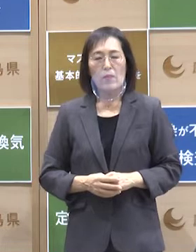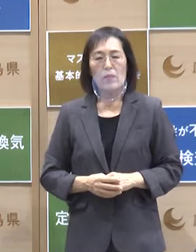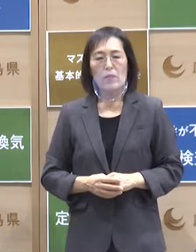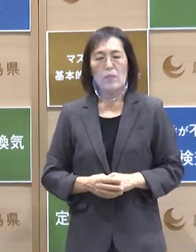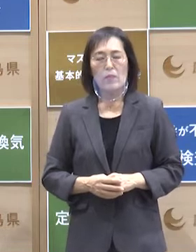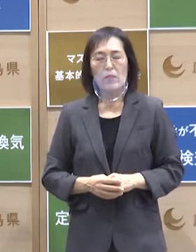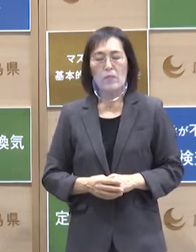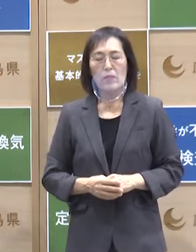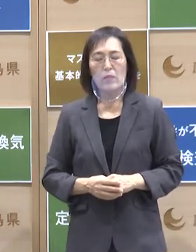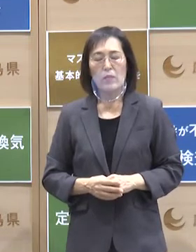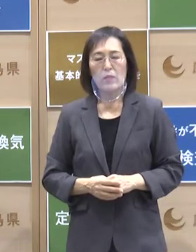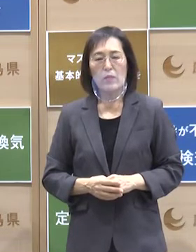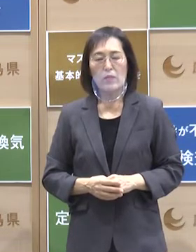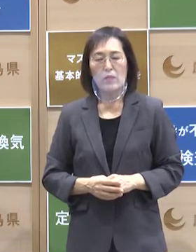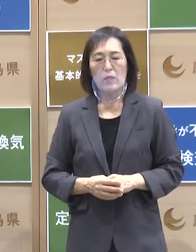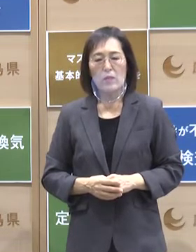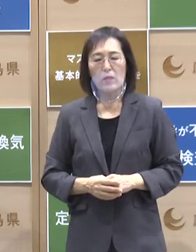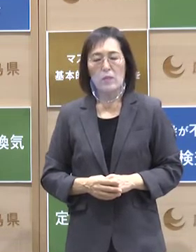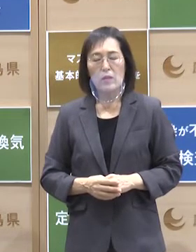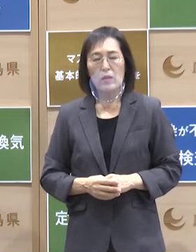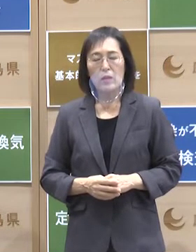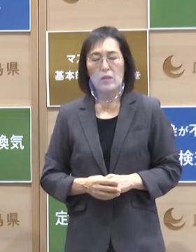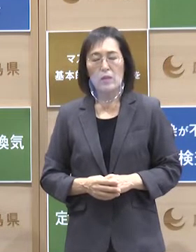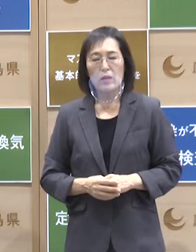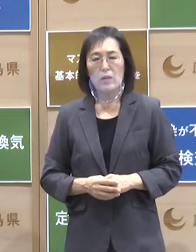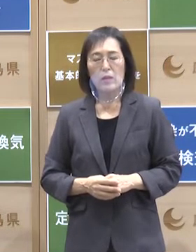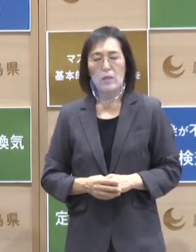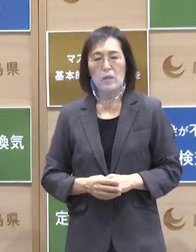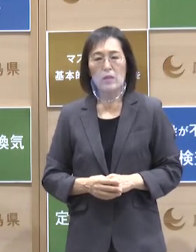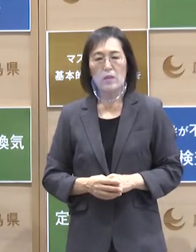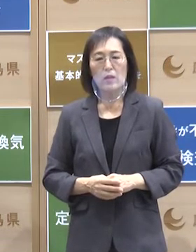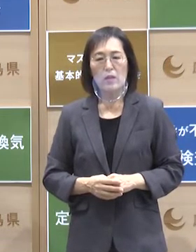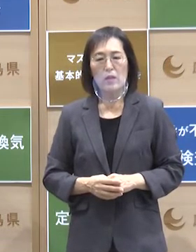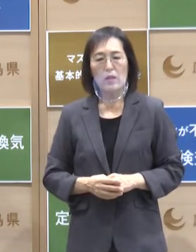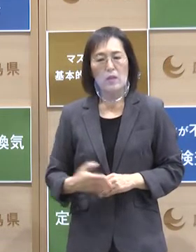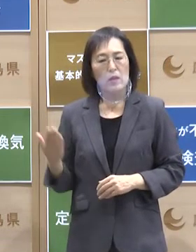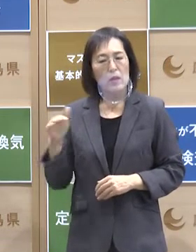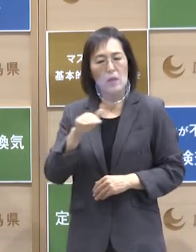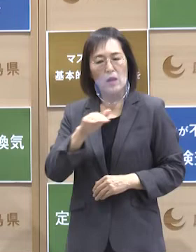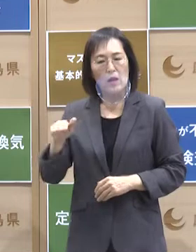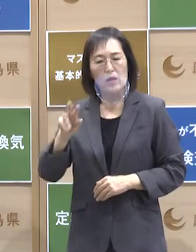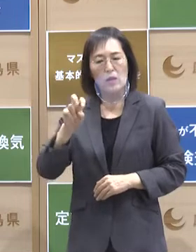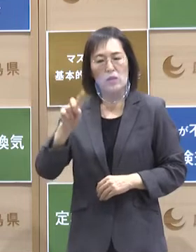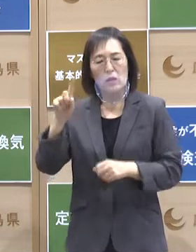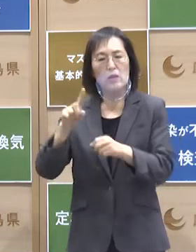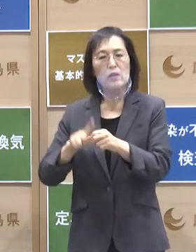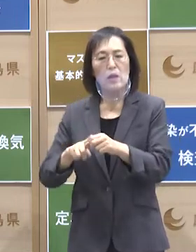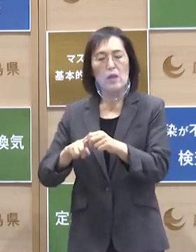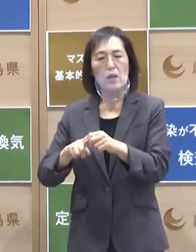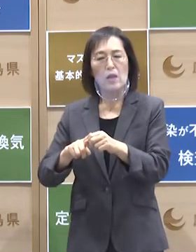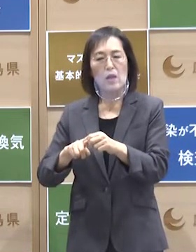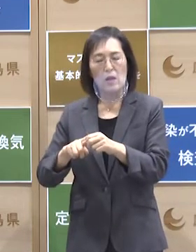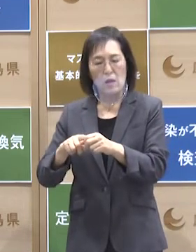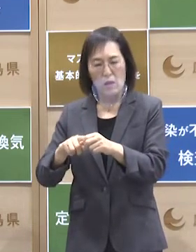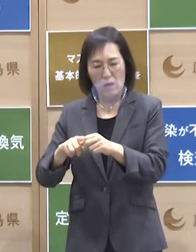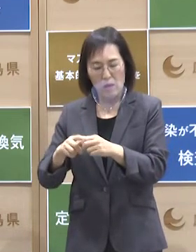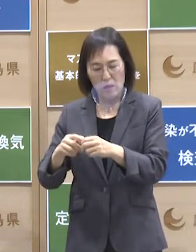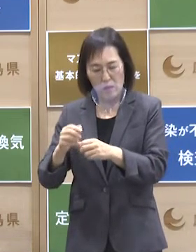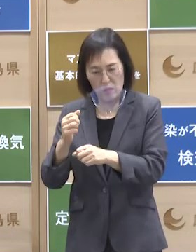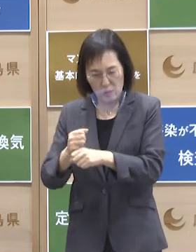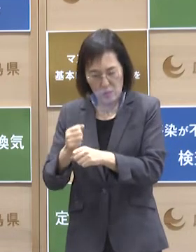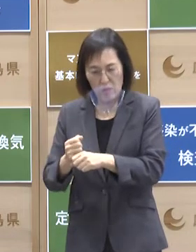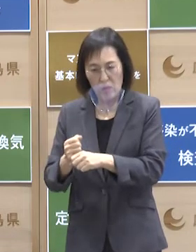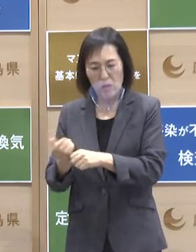今申し上げているこれは、平成21年に最初できて、その後でですね、ミサイルということ